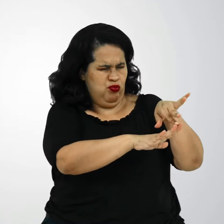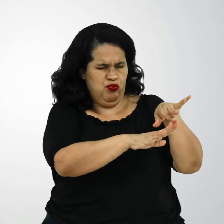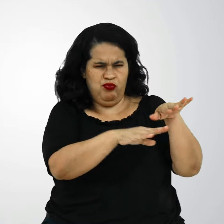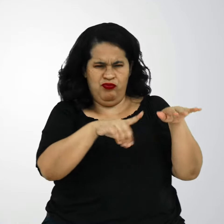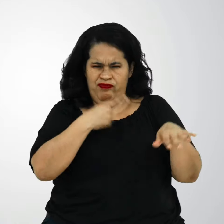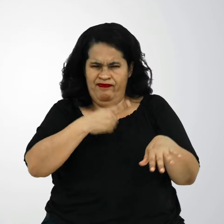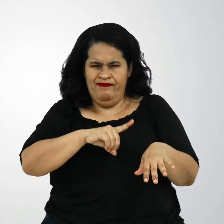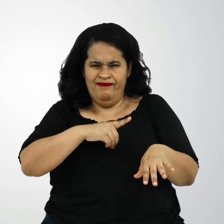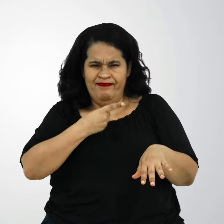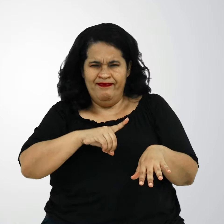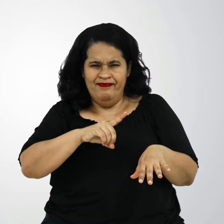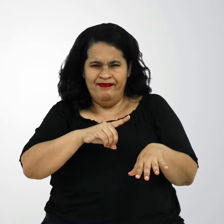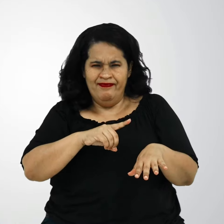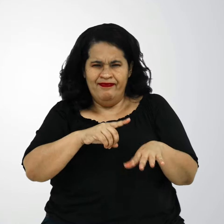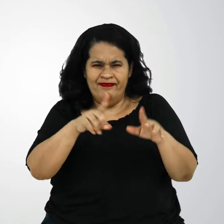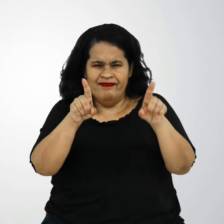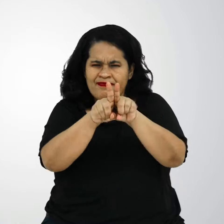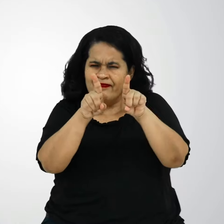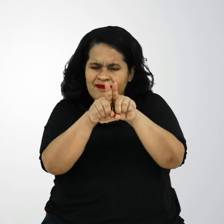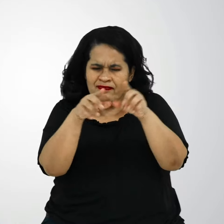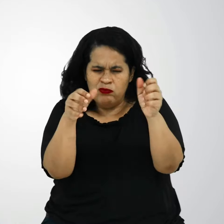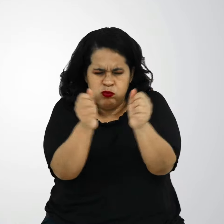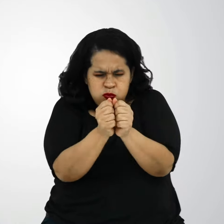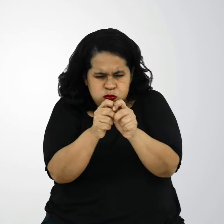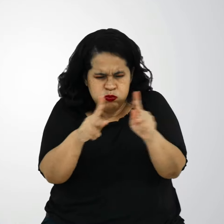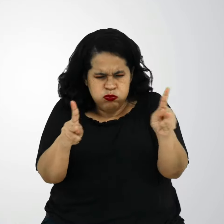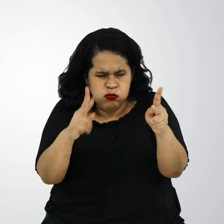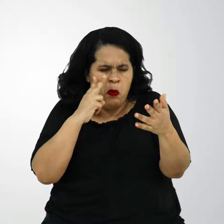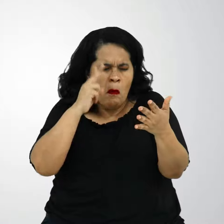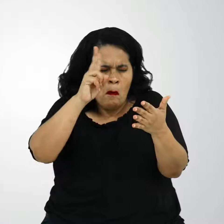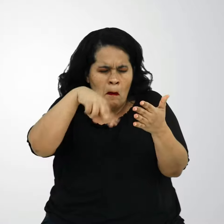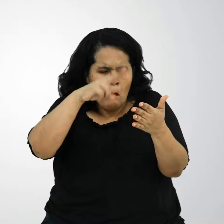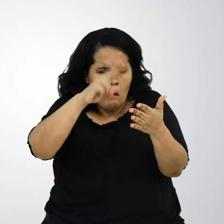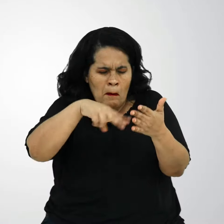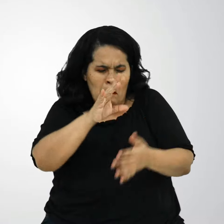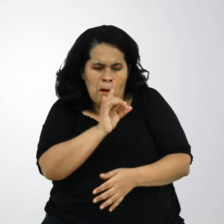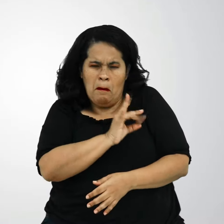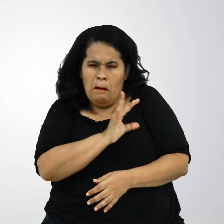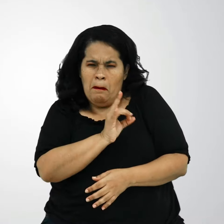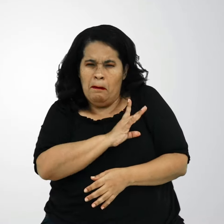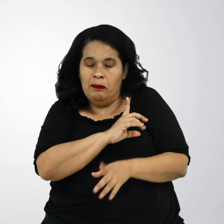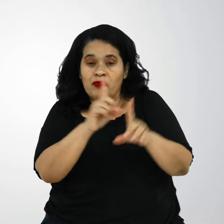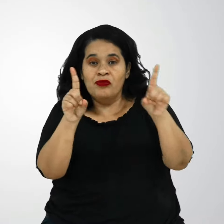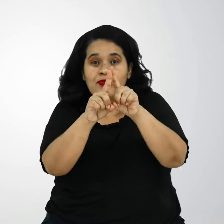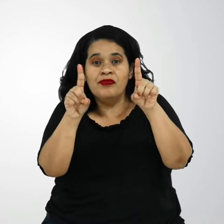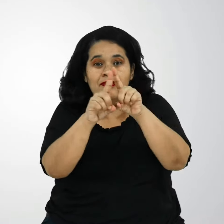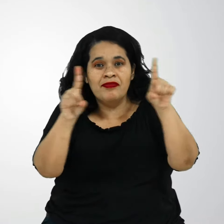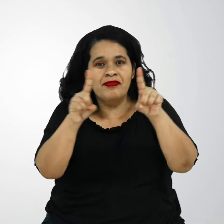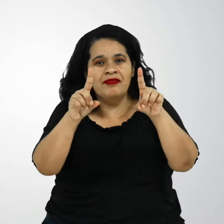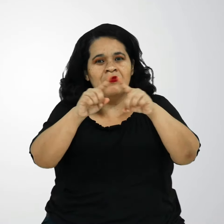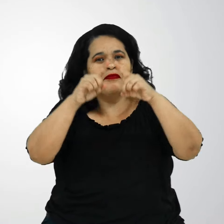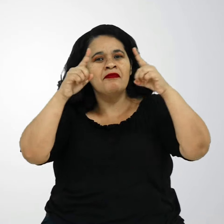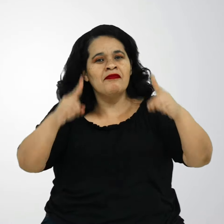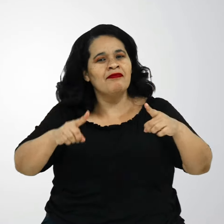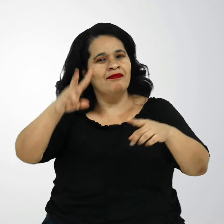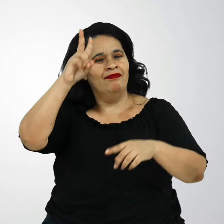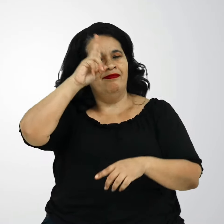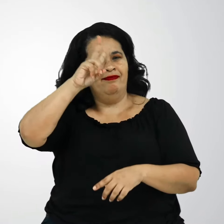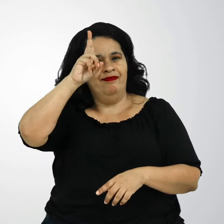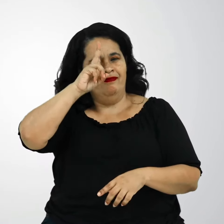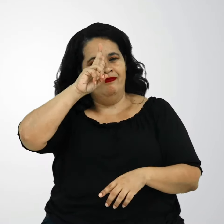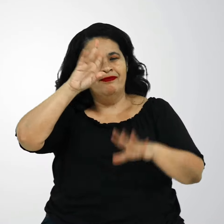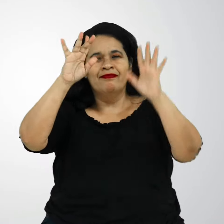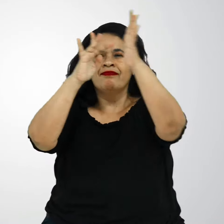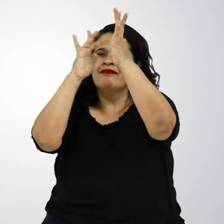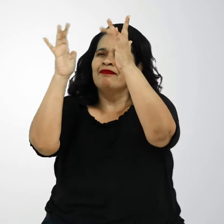Daniel, nem ler e estudar o livro do Apocalipse, porque ambos os livros têm esta mensagem de esperança, de que